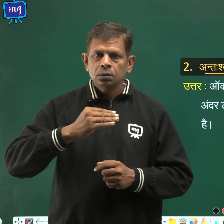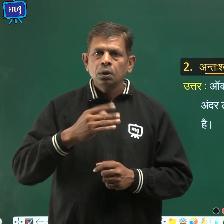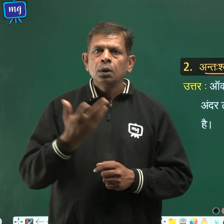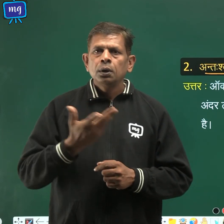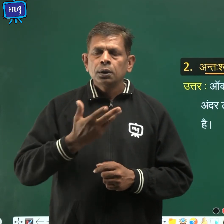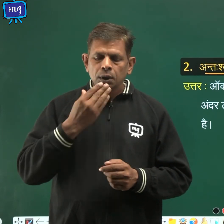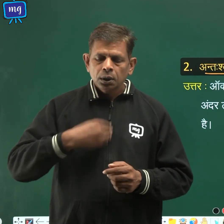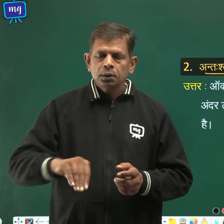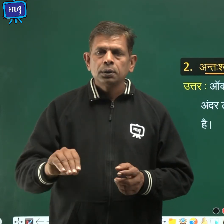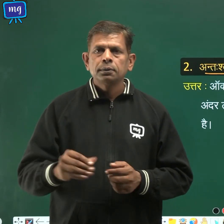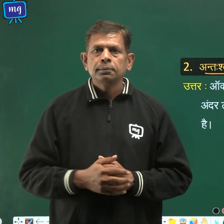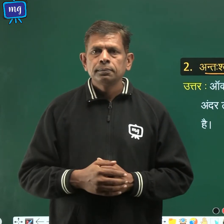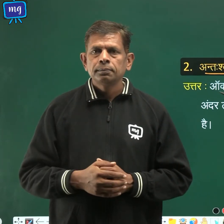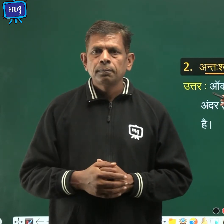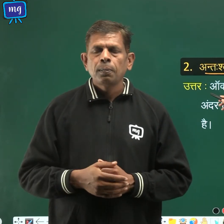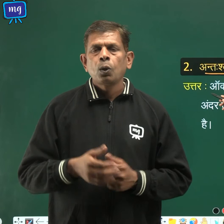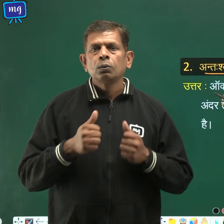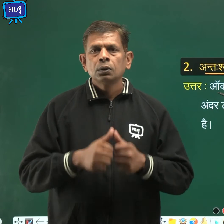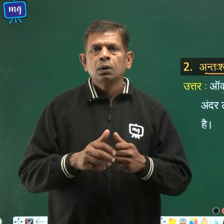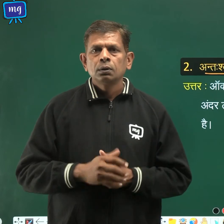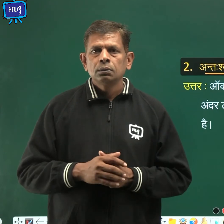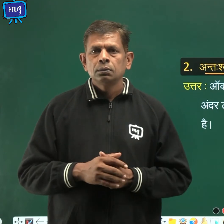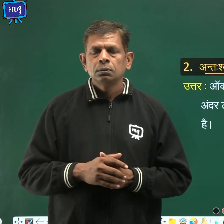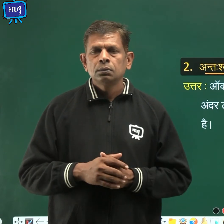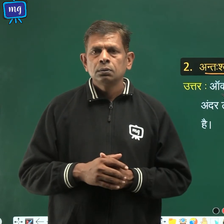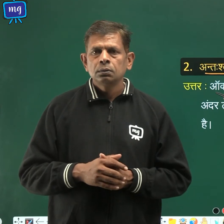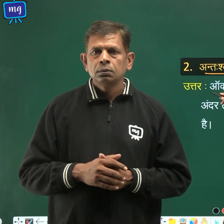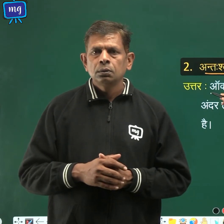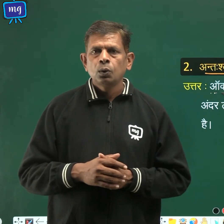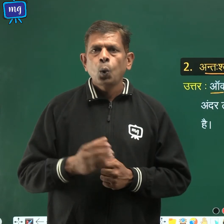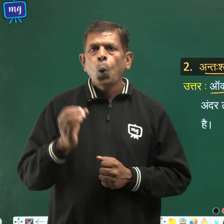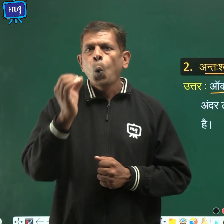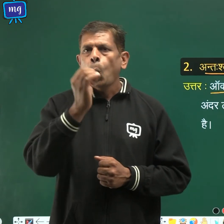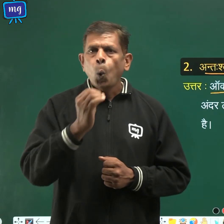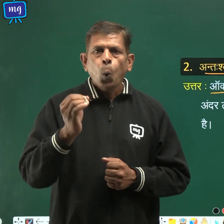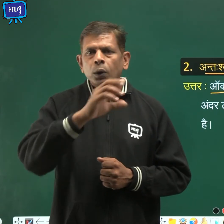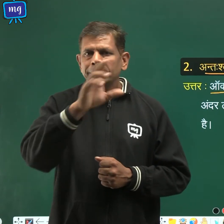किसे कहते हैं? उत्तर, ऑक्सीजन से